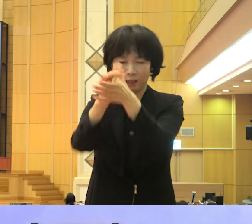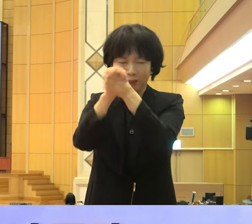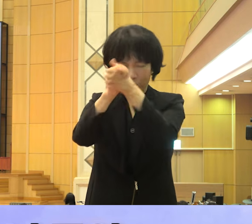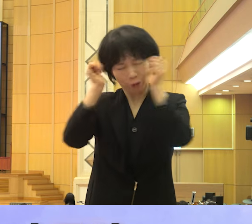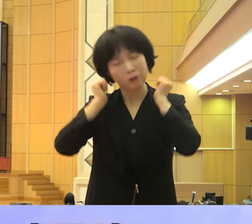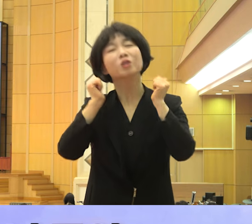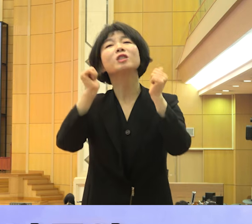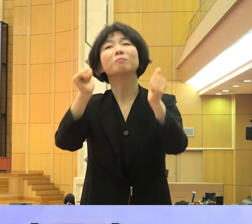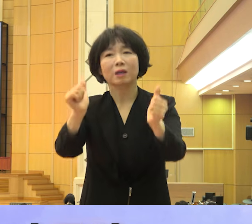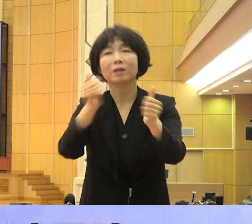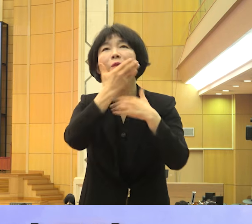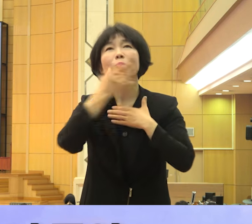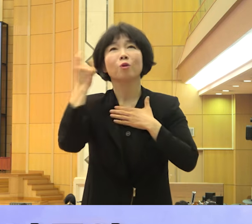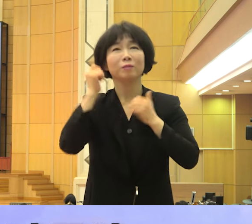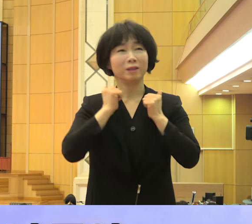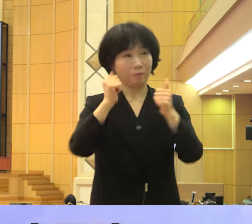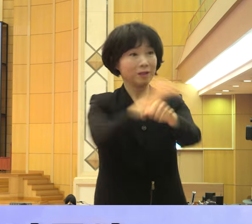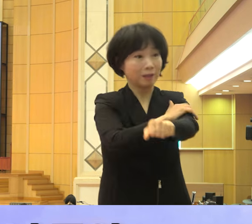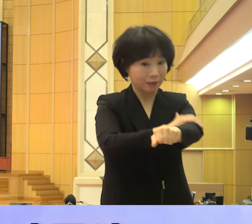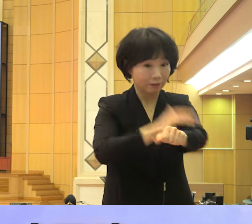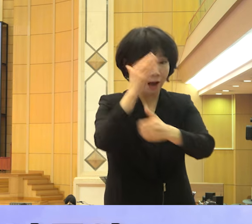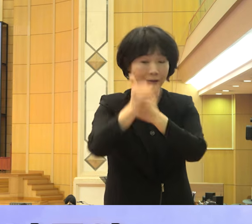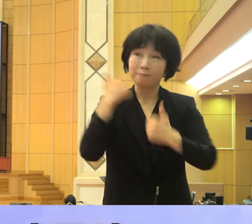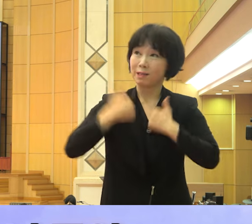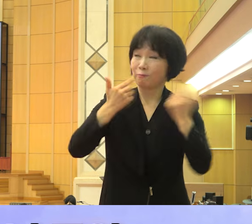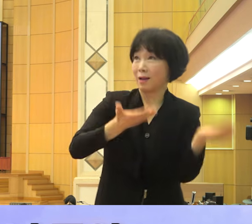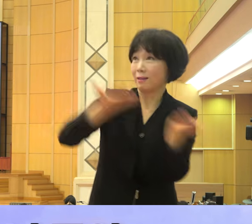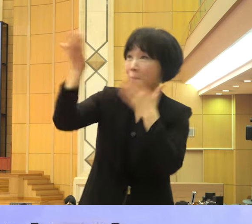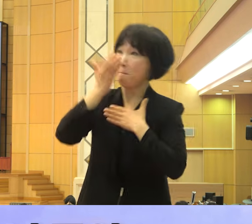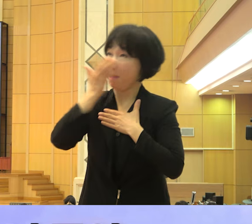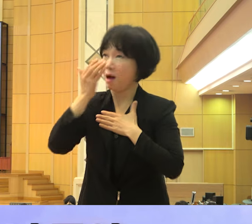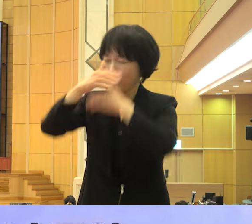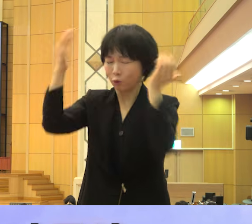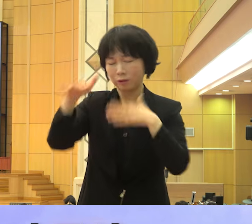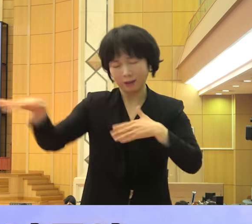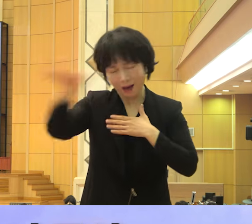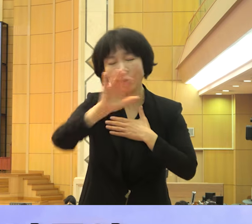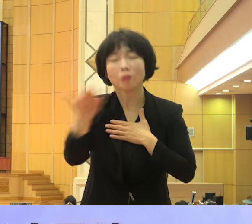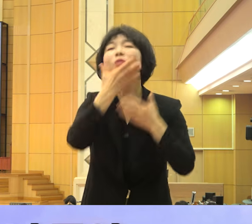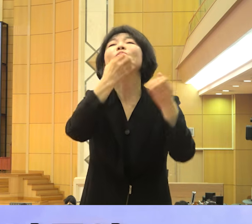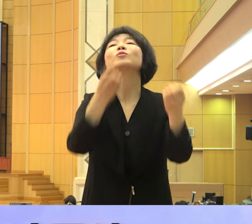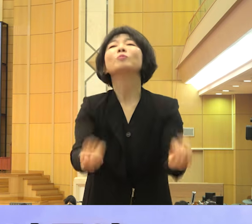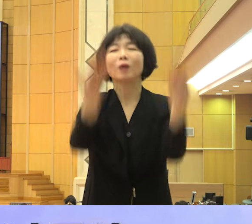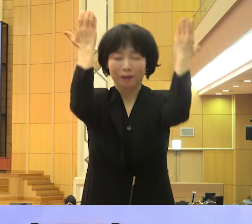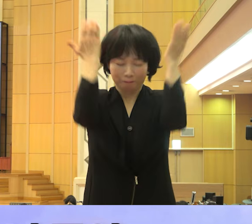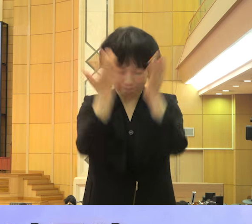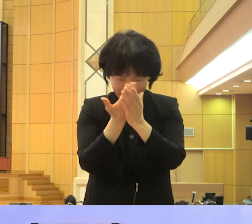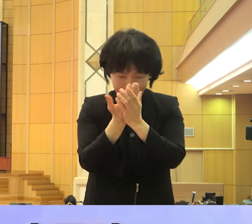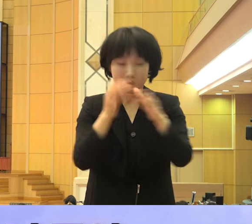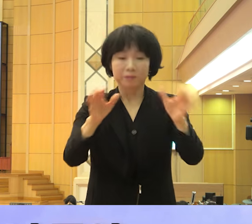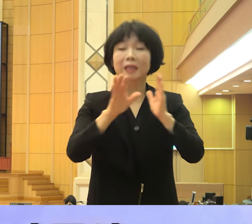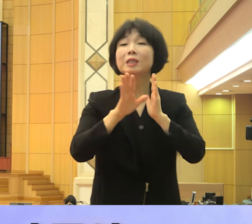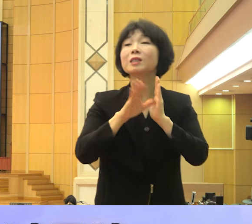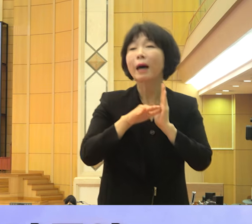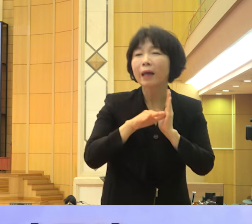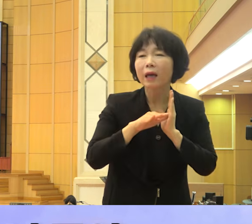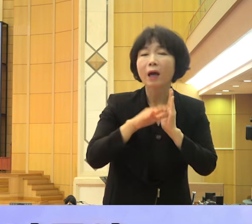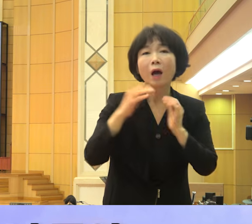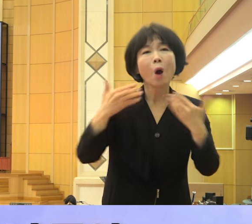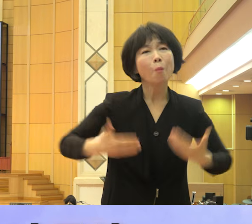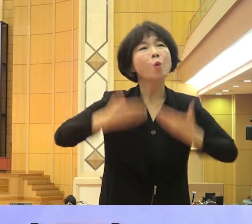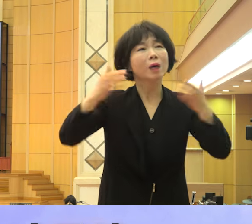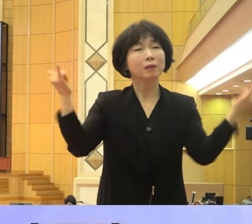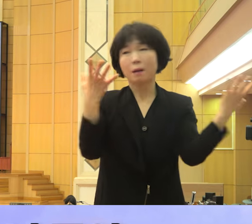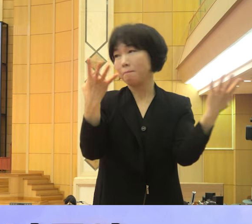도와주시고 땅까지 복음을 전해서 하나님 기쁘게 해드릴 수 있는 우리 모두가 되게 하여 주옵소서. 시간도 하나님 봉사의